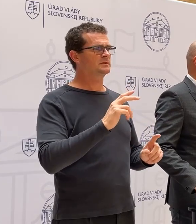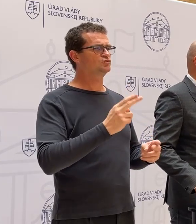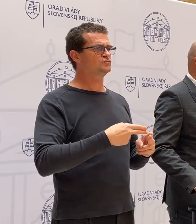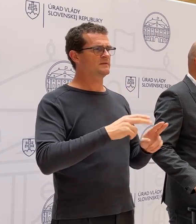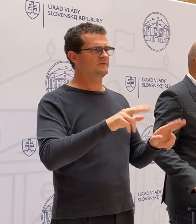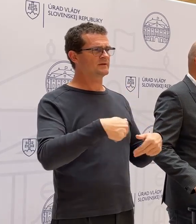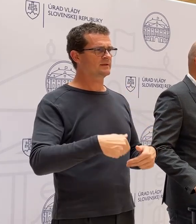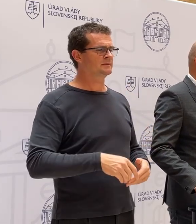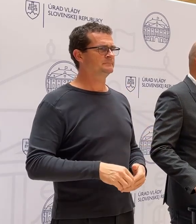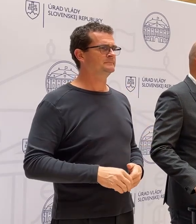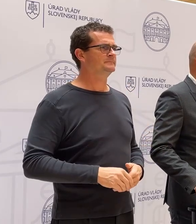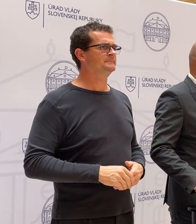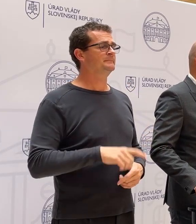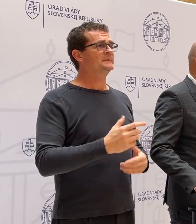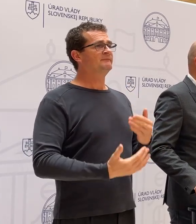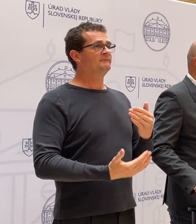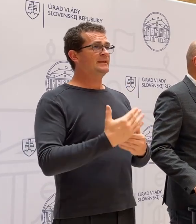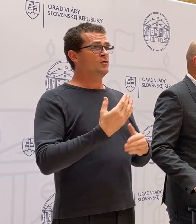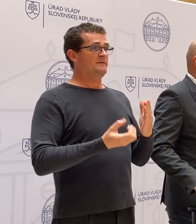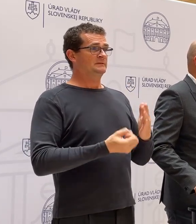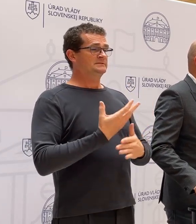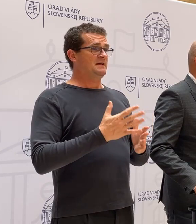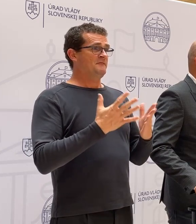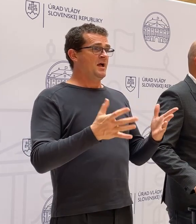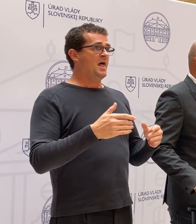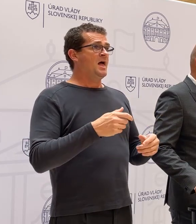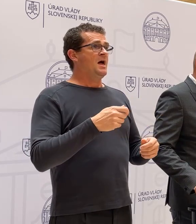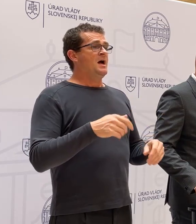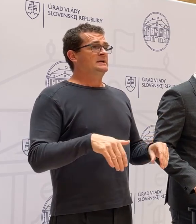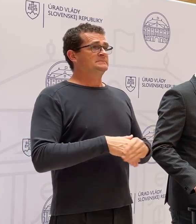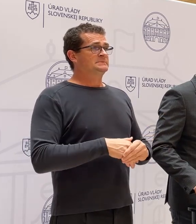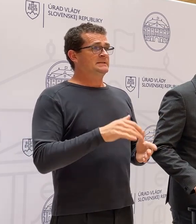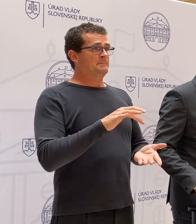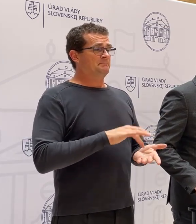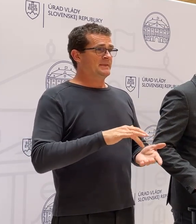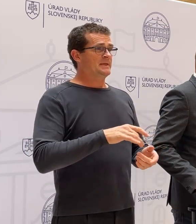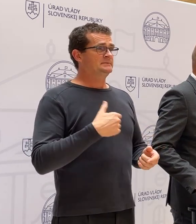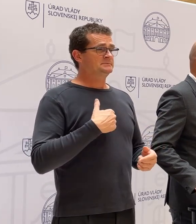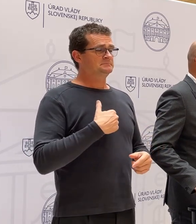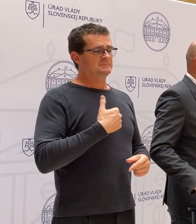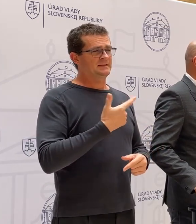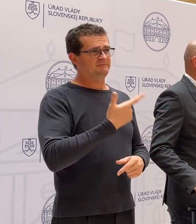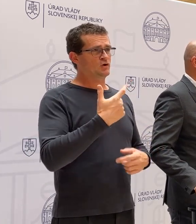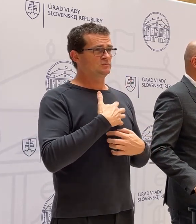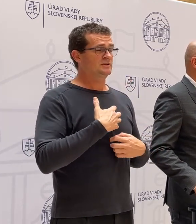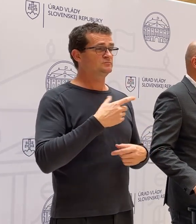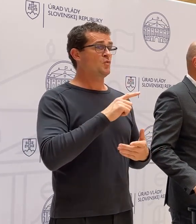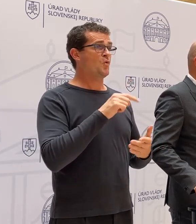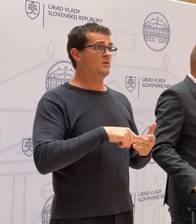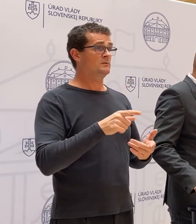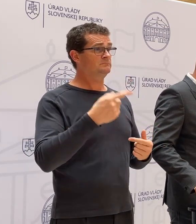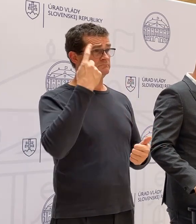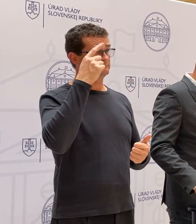mnohonásobne štátu vráti. Na tom východe teda vzniká pomerne veľa pracovných miest. Však sa o to snažíme 2 roky. Isté, že otázka je, že či bude